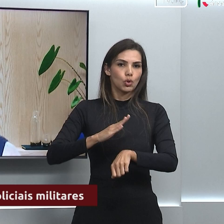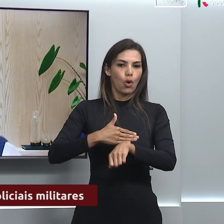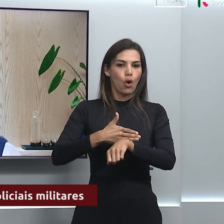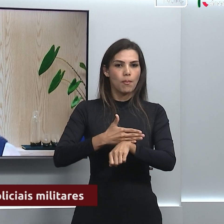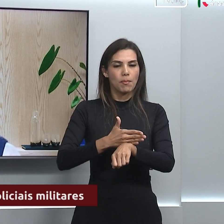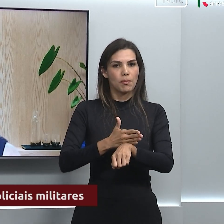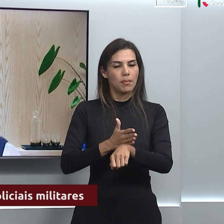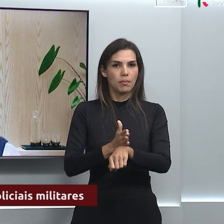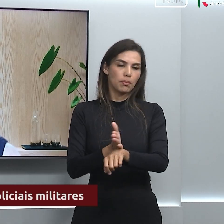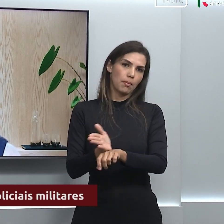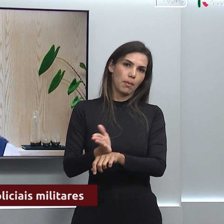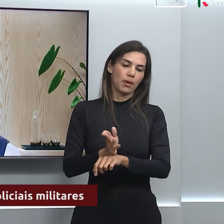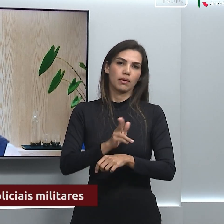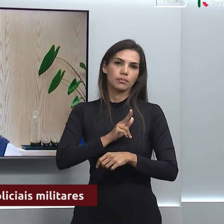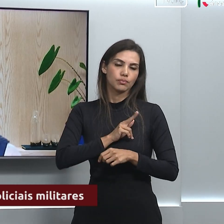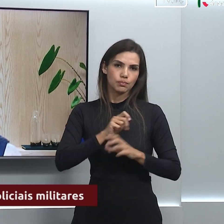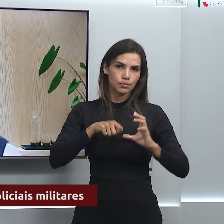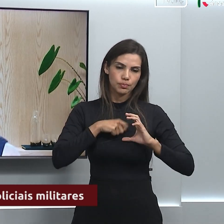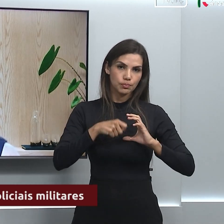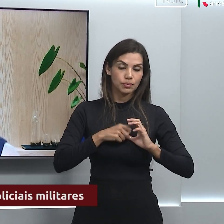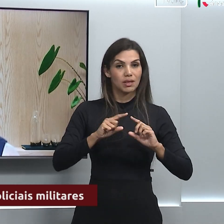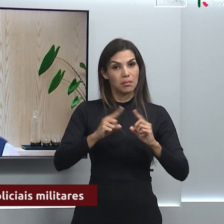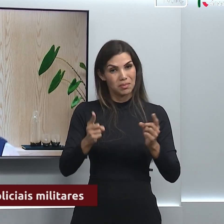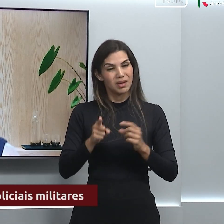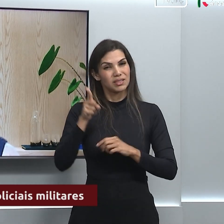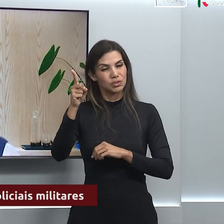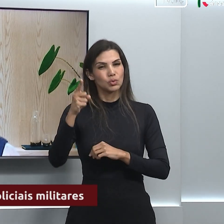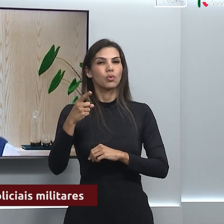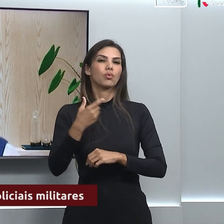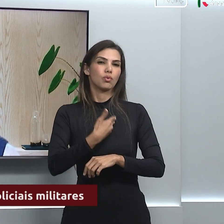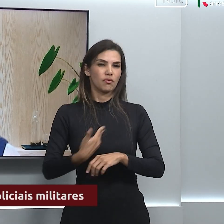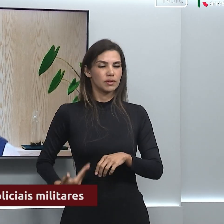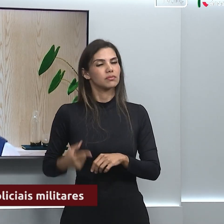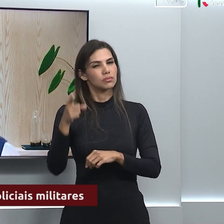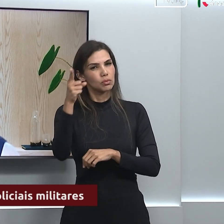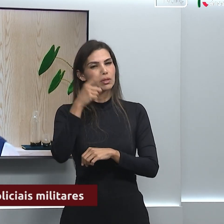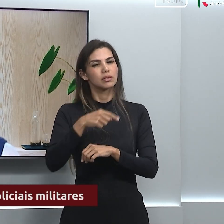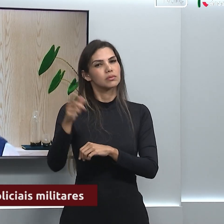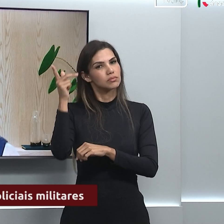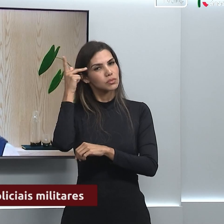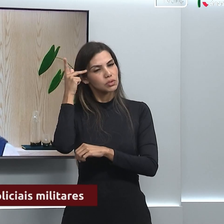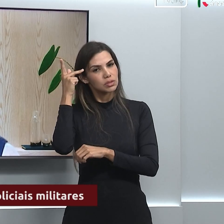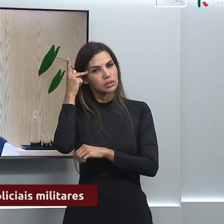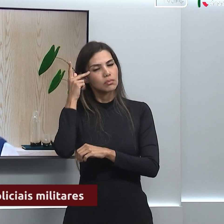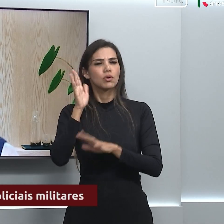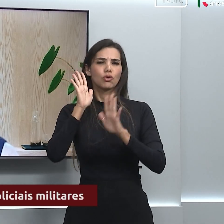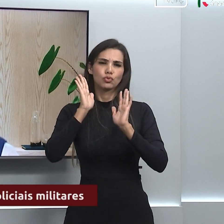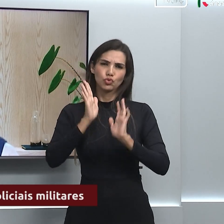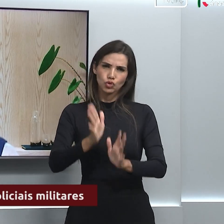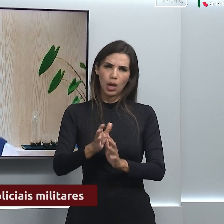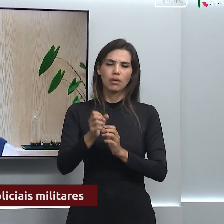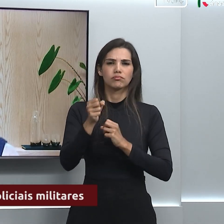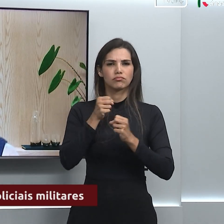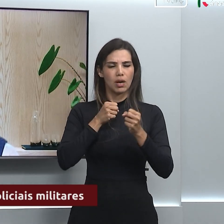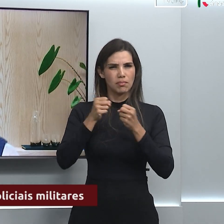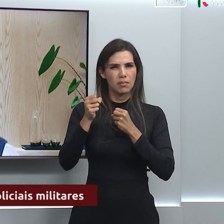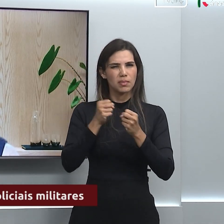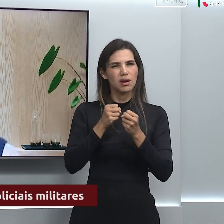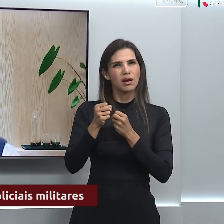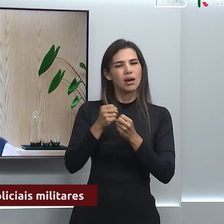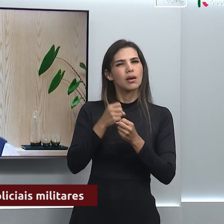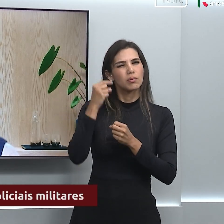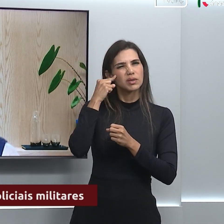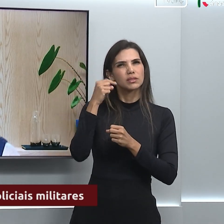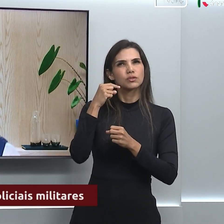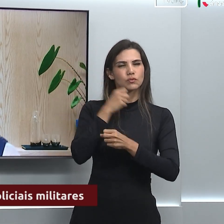agrupamentos, mas o próprio governador do estado de São Paulo deu uma entrevista, se eu não me engano, no final do